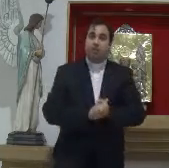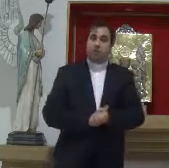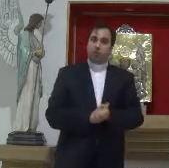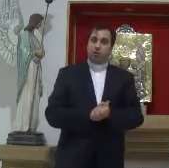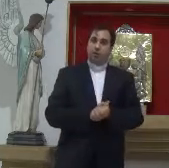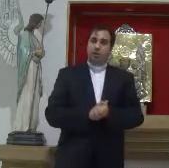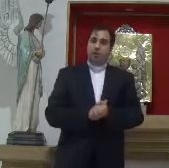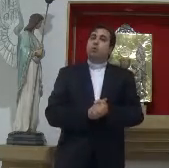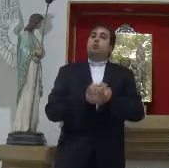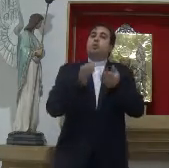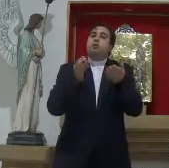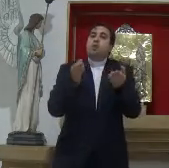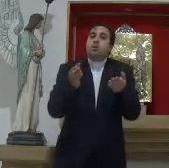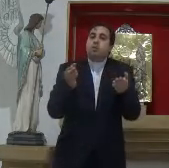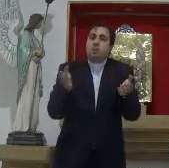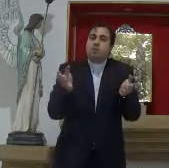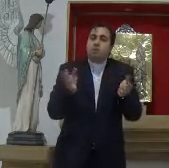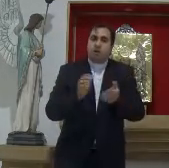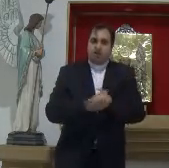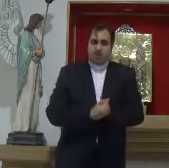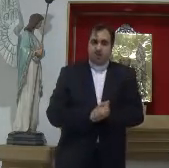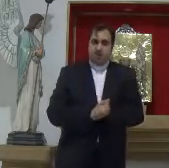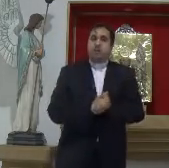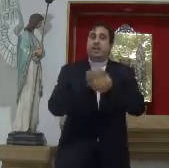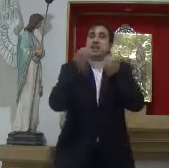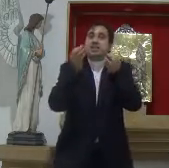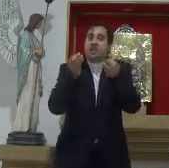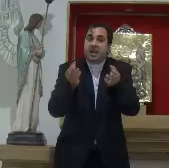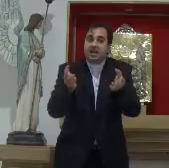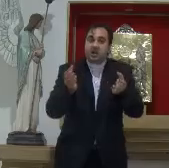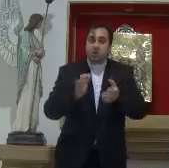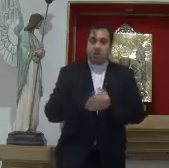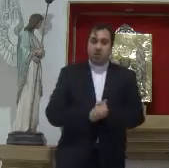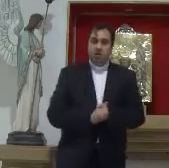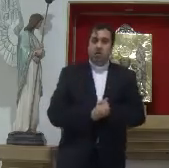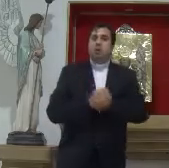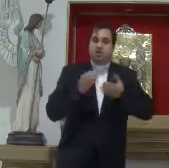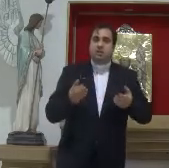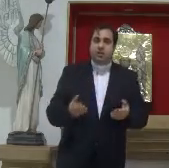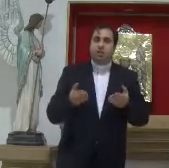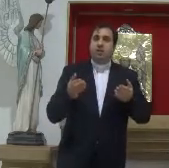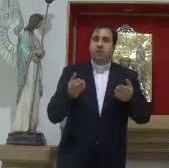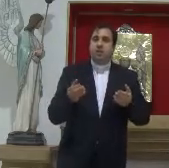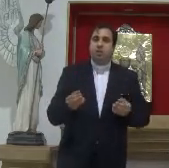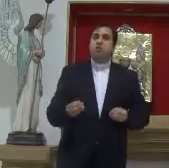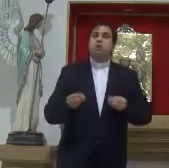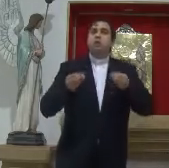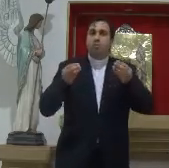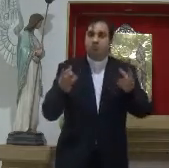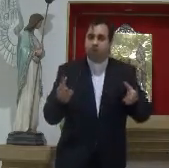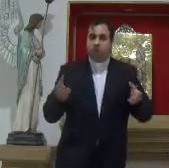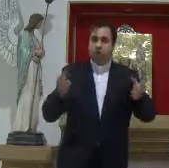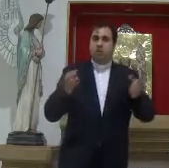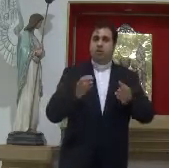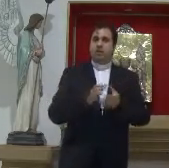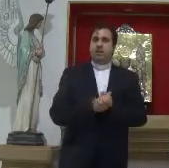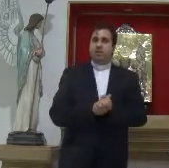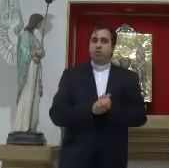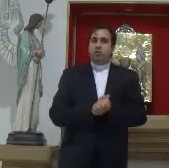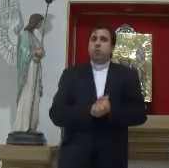de dios porque usted lo sigue curar y nunca nos de quien sigue al señor yo sacerdote y las religiosas son instrumentos de la bendición de dios